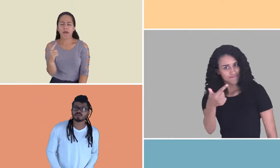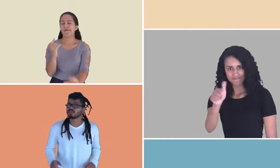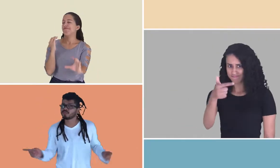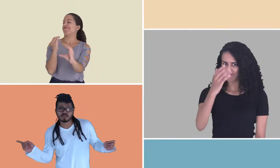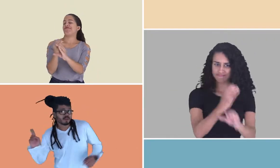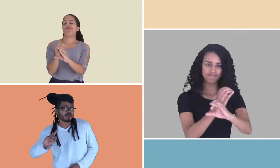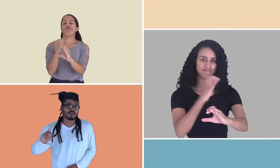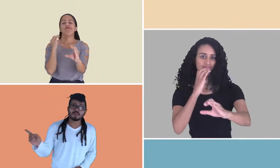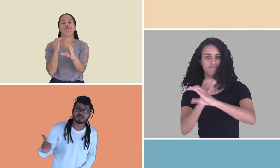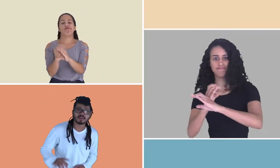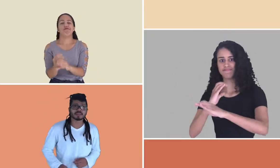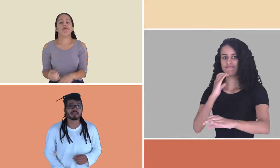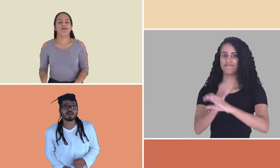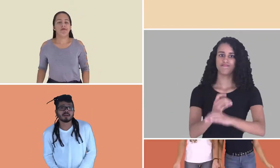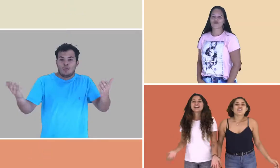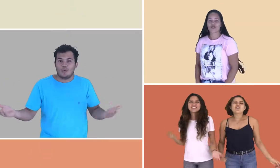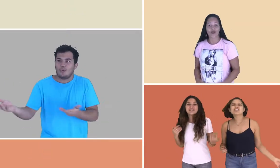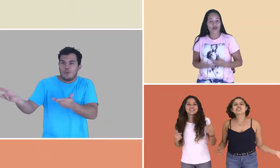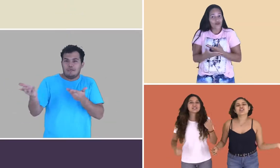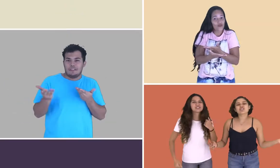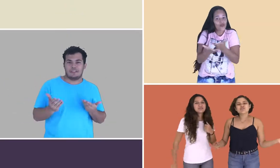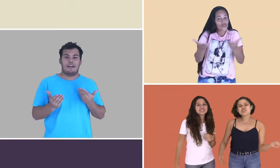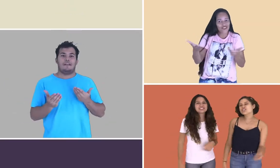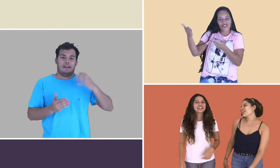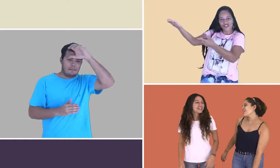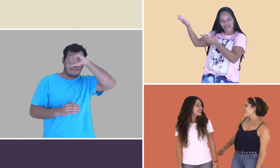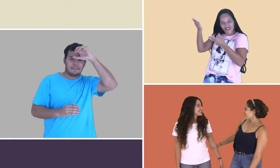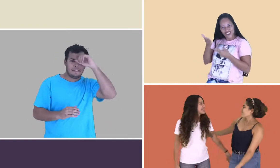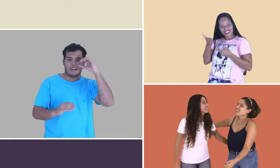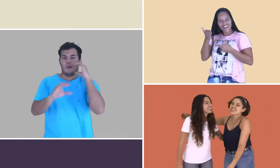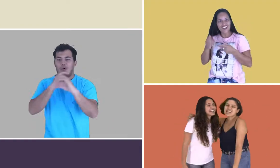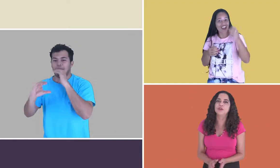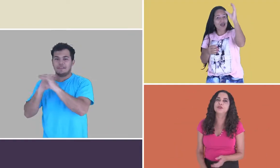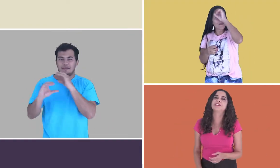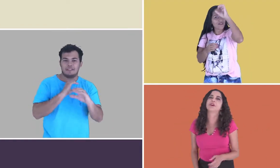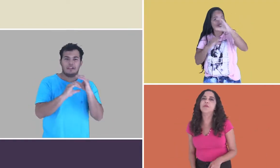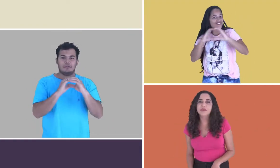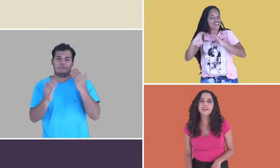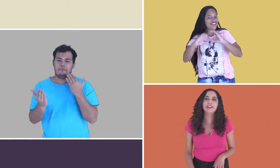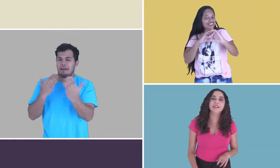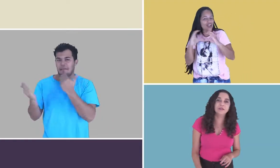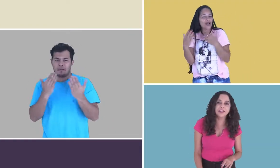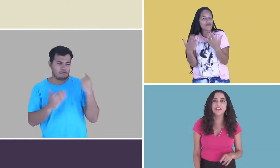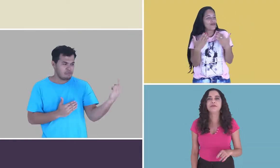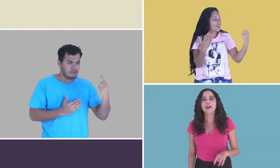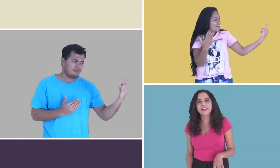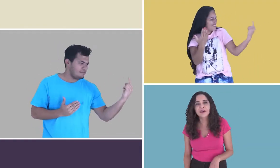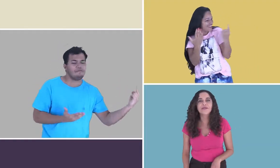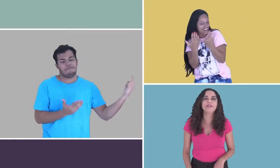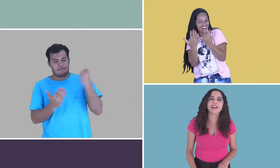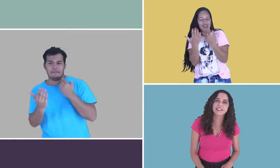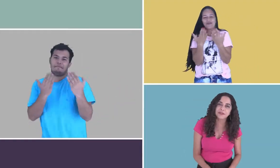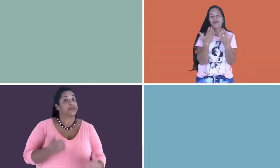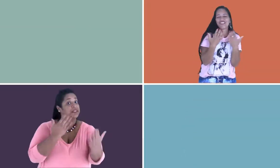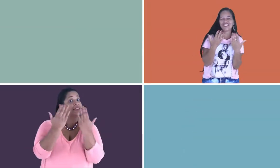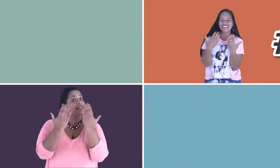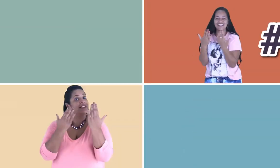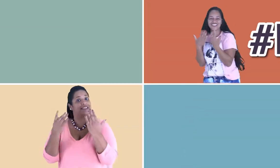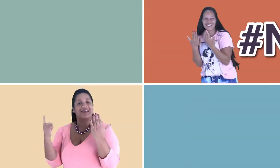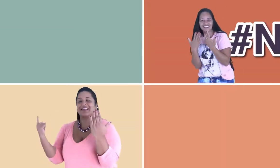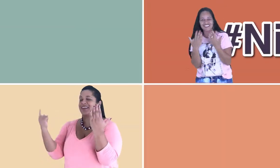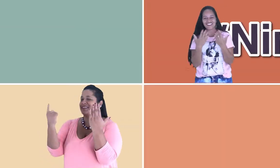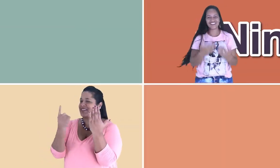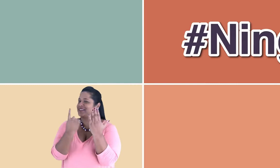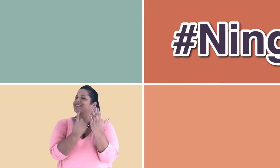for pra todo mundo, não é comunicação. Convide todo mundo, chega junto, entre nessa. Todos se comunicando, ninguém fora da conversa.